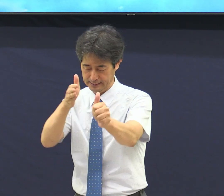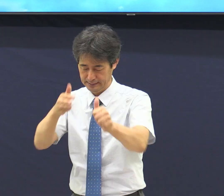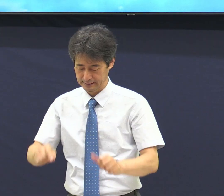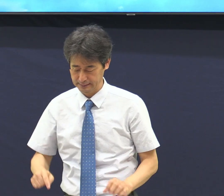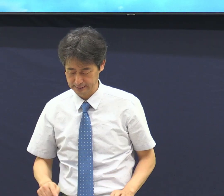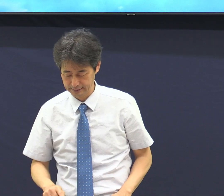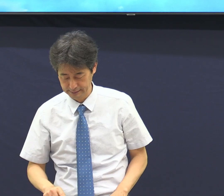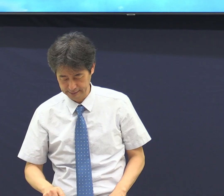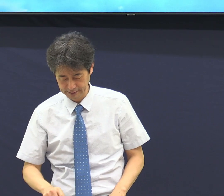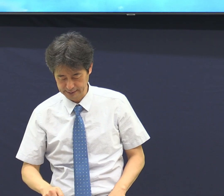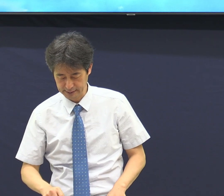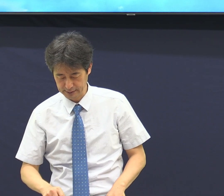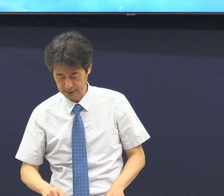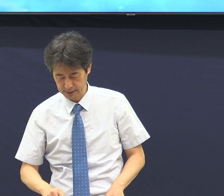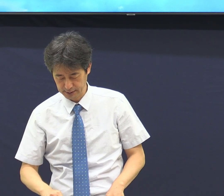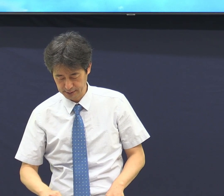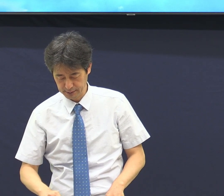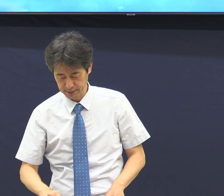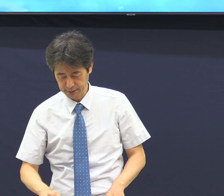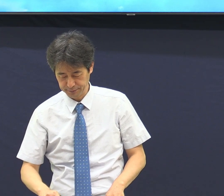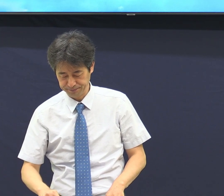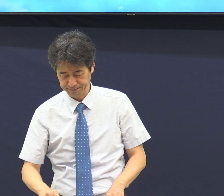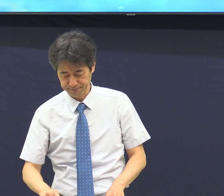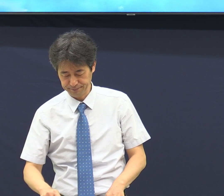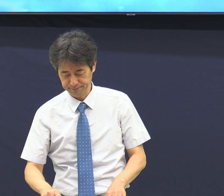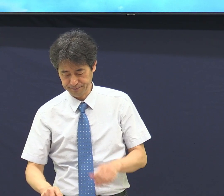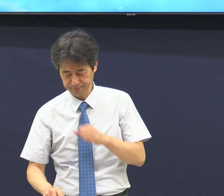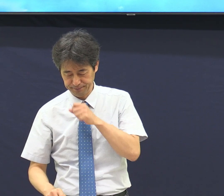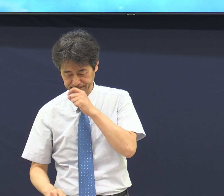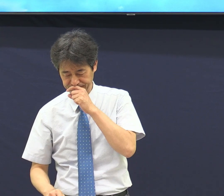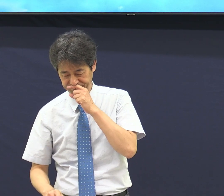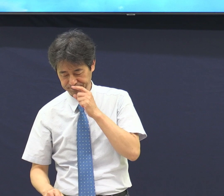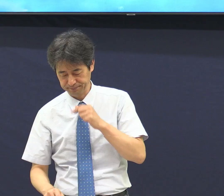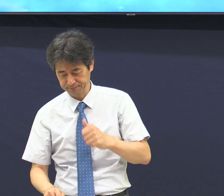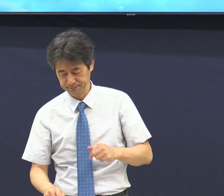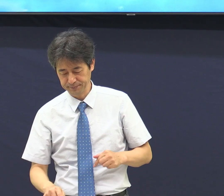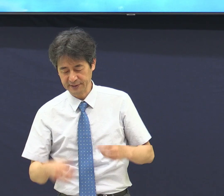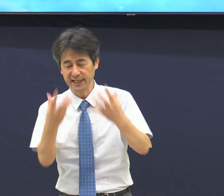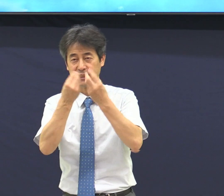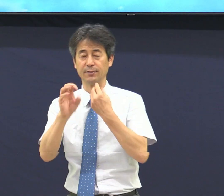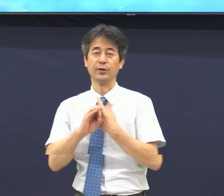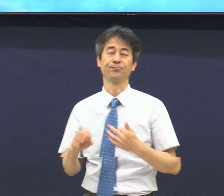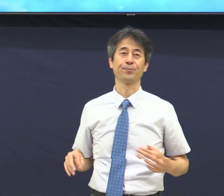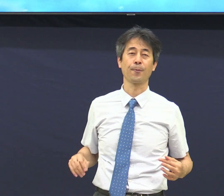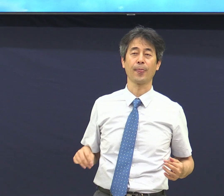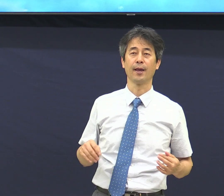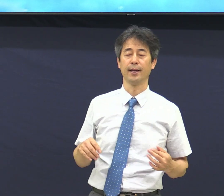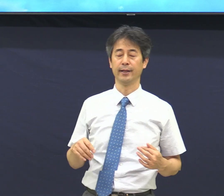바로 섭리인 것입니다. 예를 들면